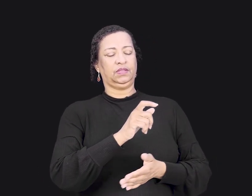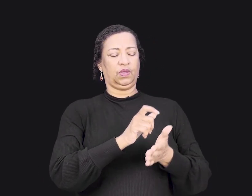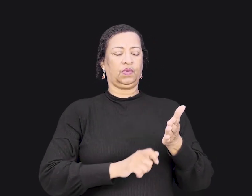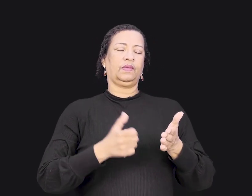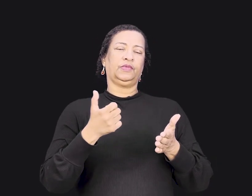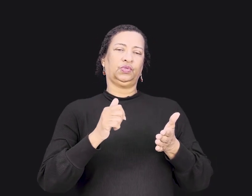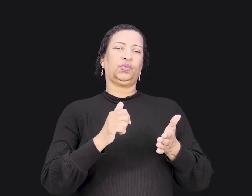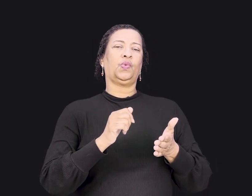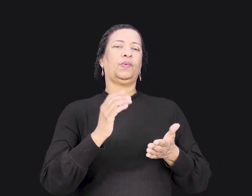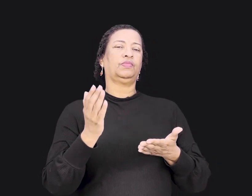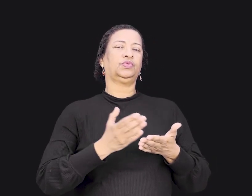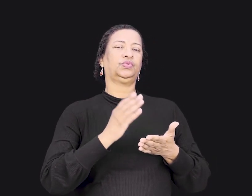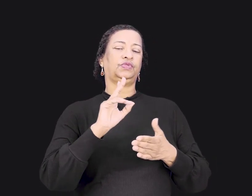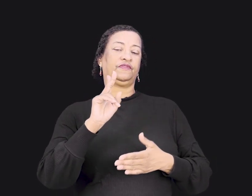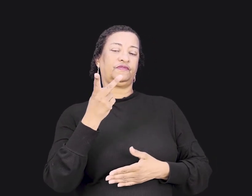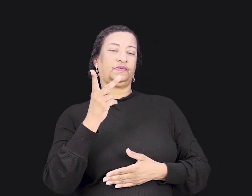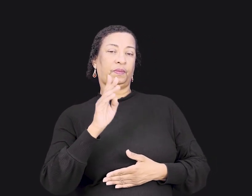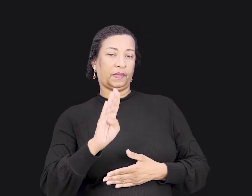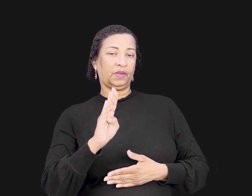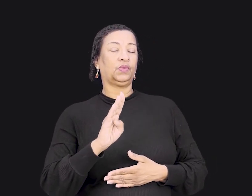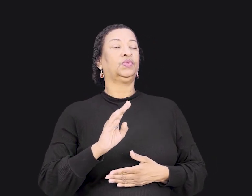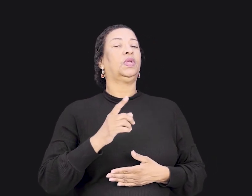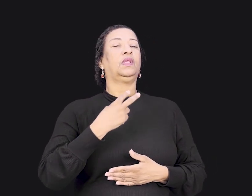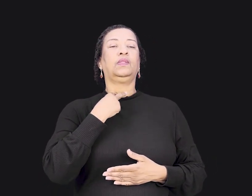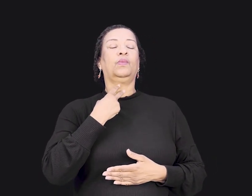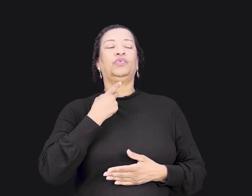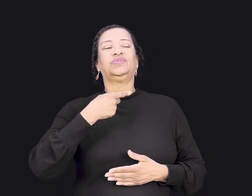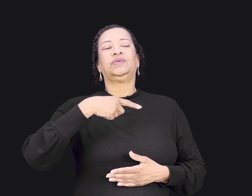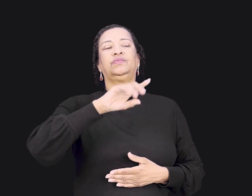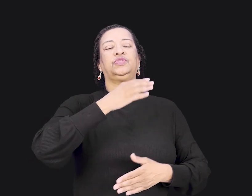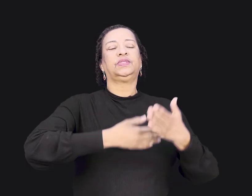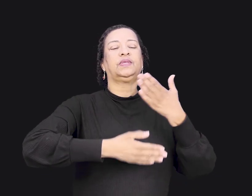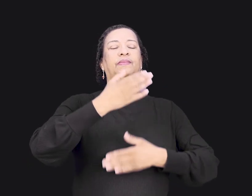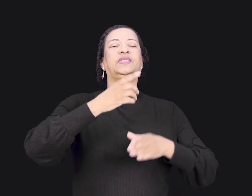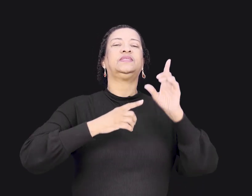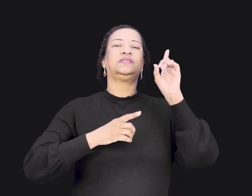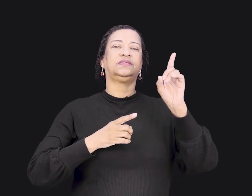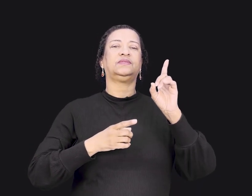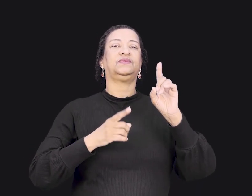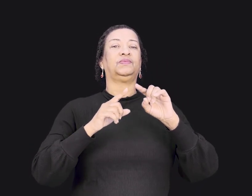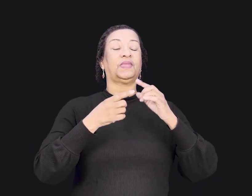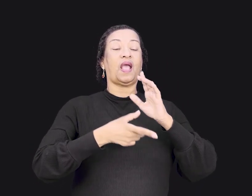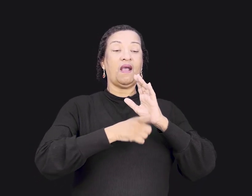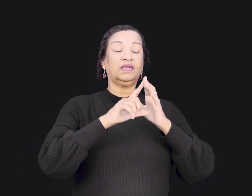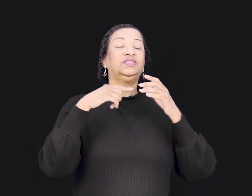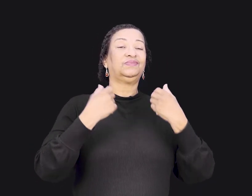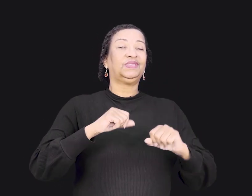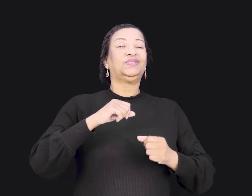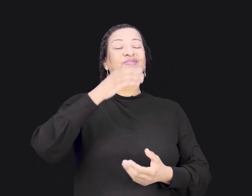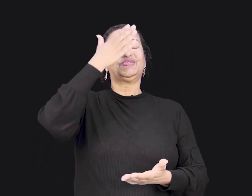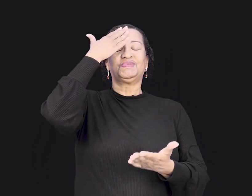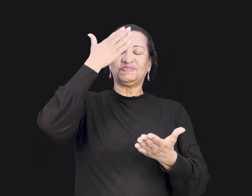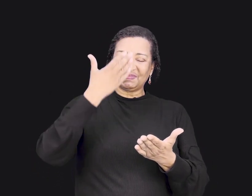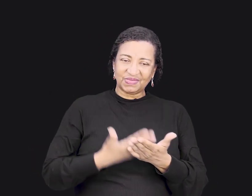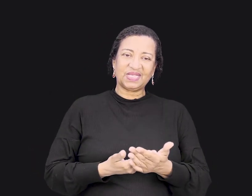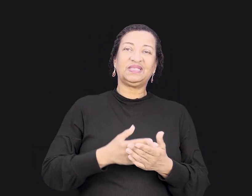nos ensina que não podemos ir até Deus sem antes crer que Ele é. Quando eu estava em busca de conhecer e ter